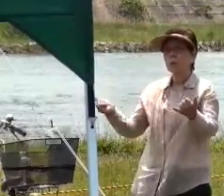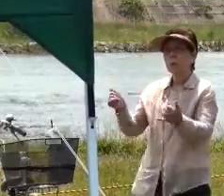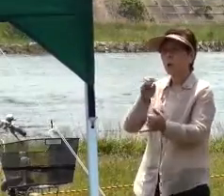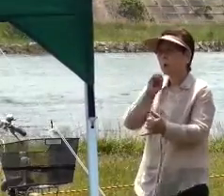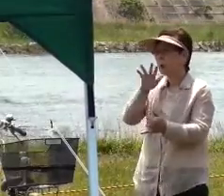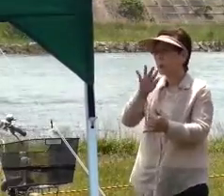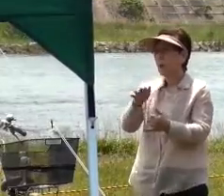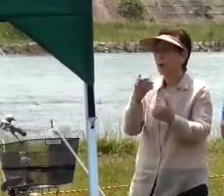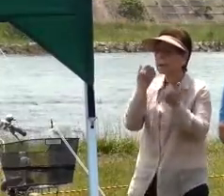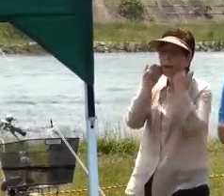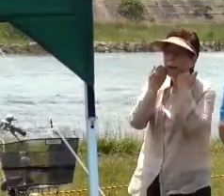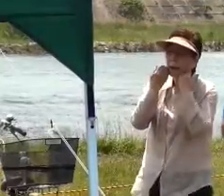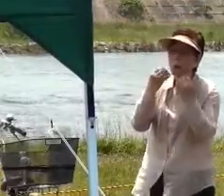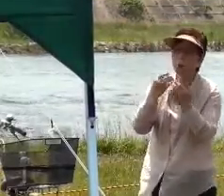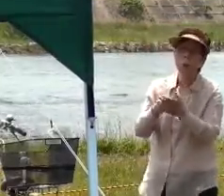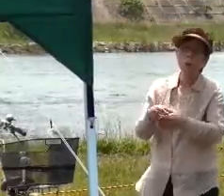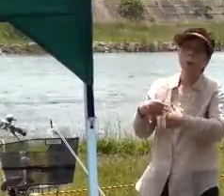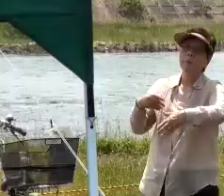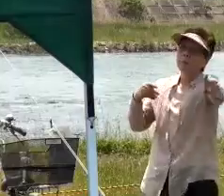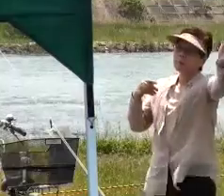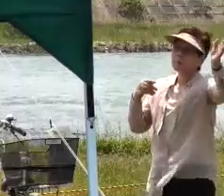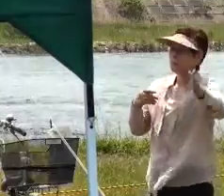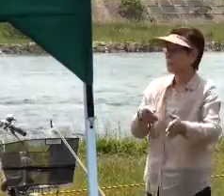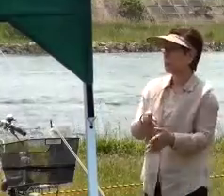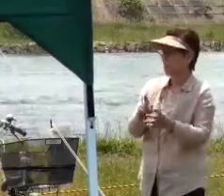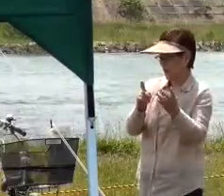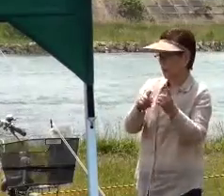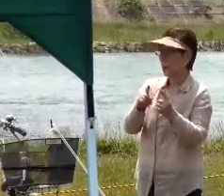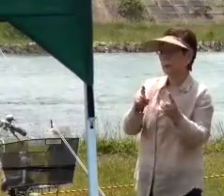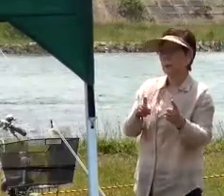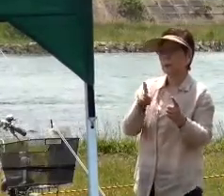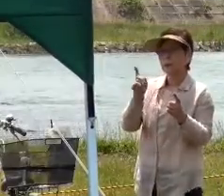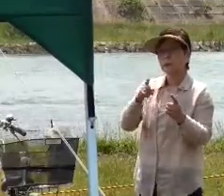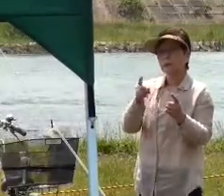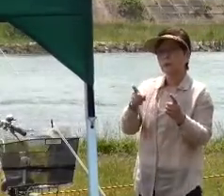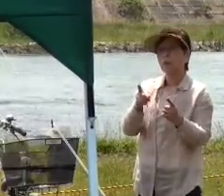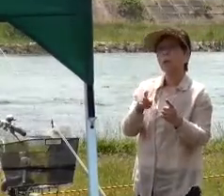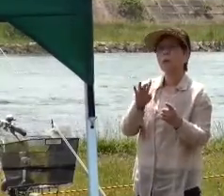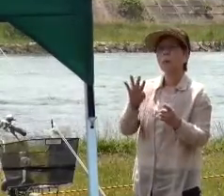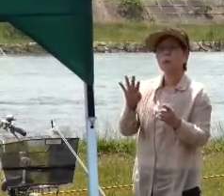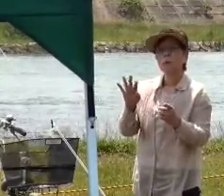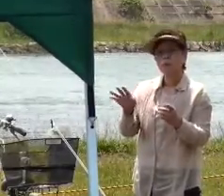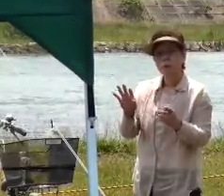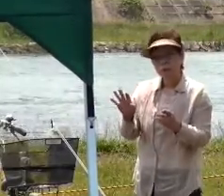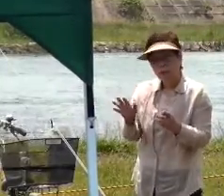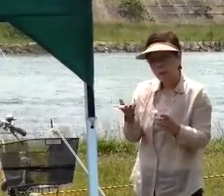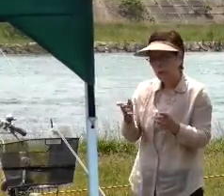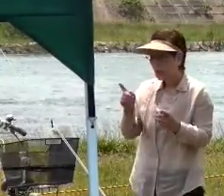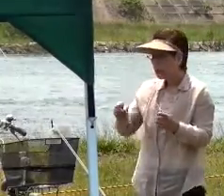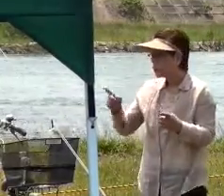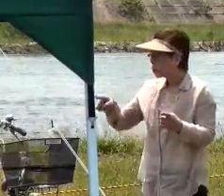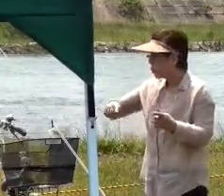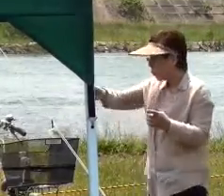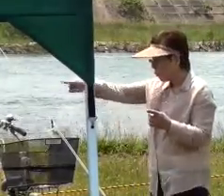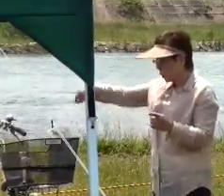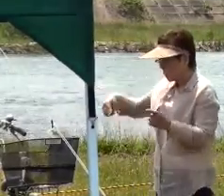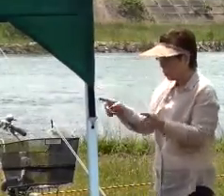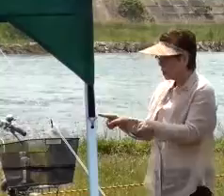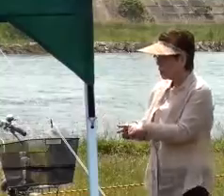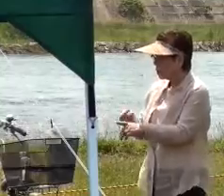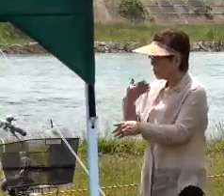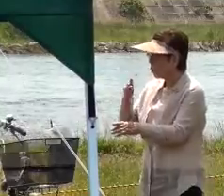誰からも相手にされなかった人たちと一緒にいて、それだけではなくて彼らと食事まですると、